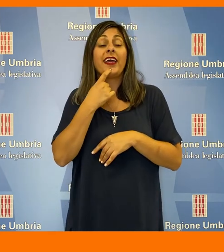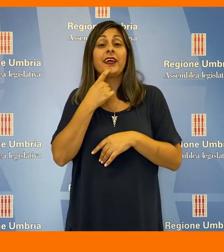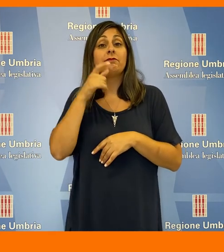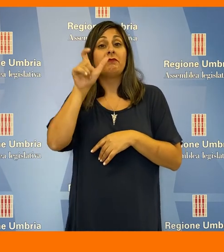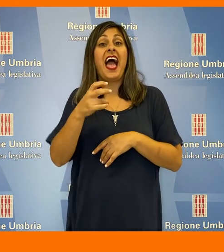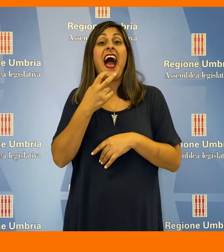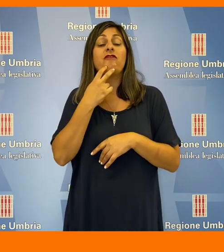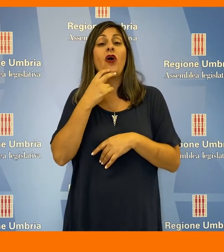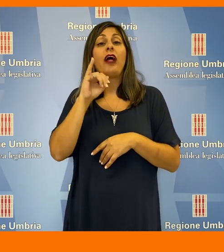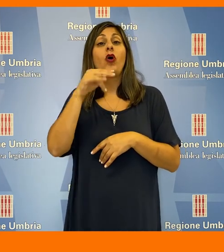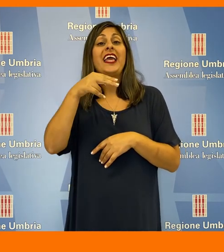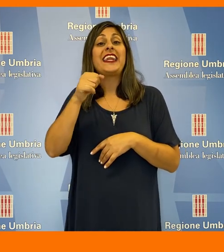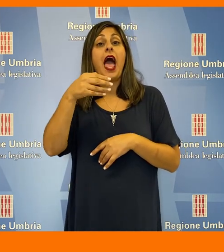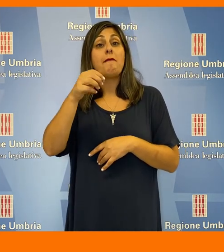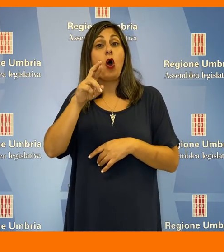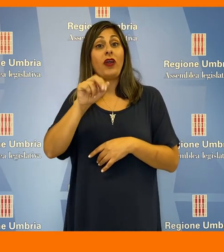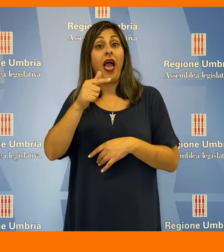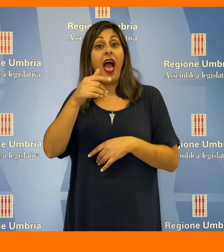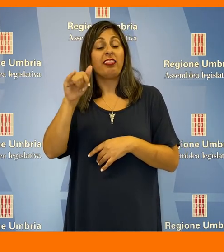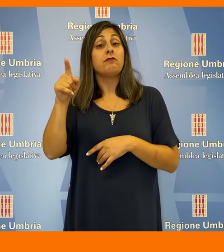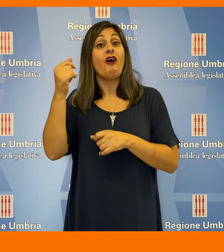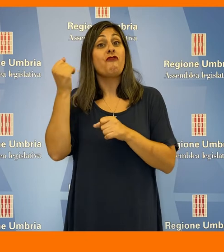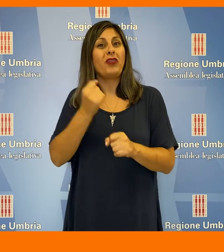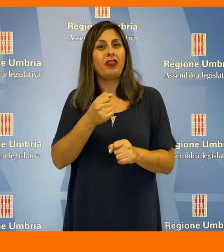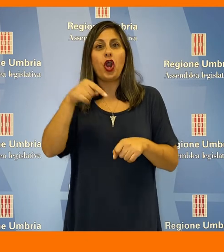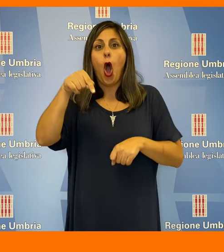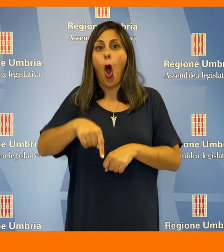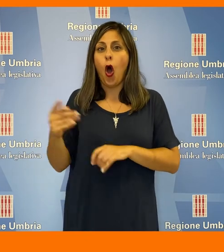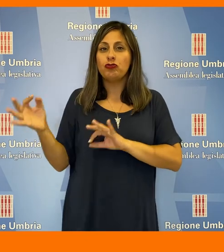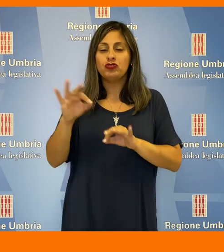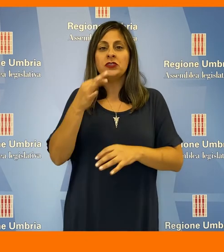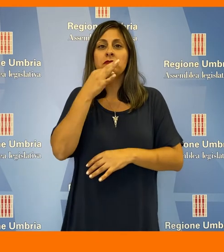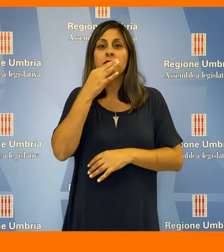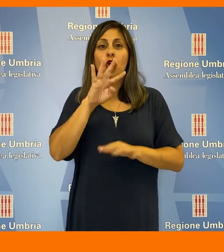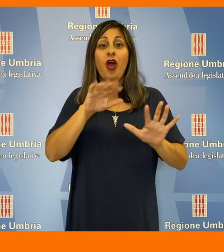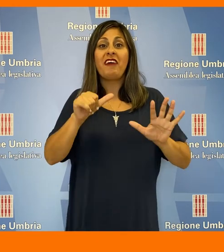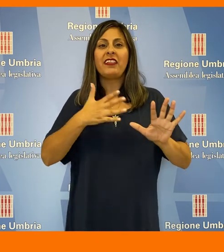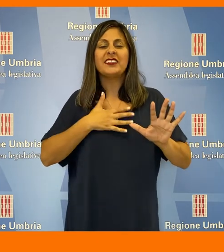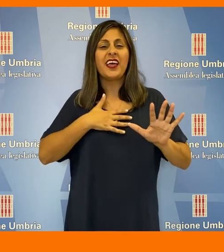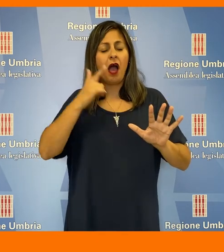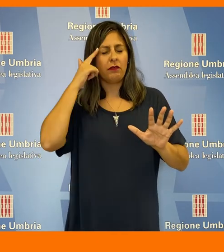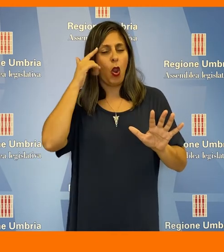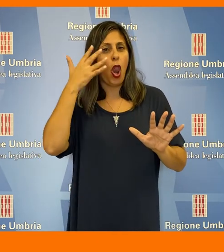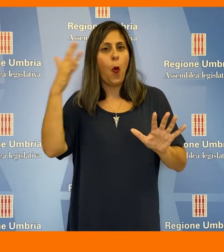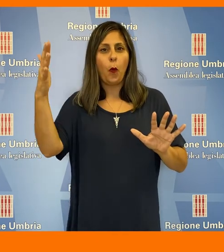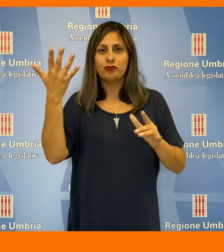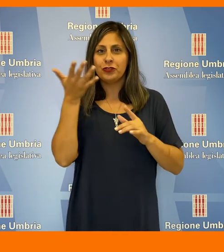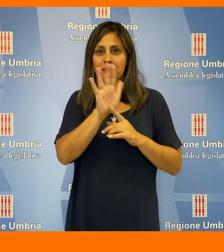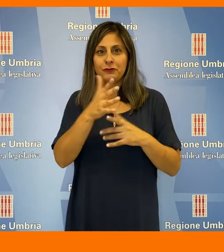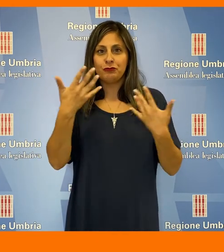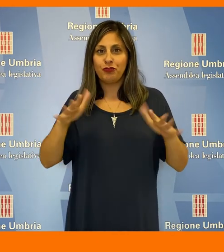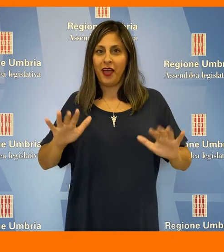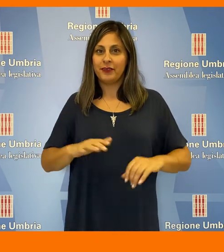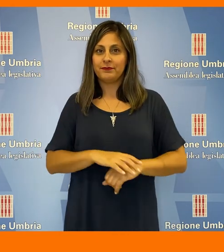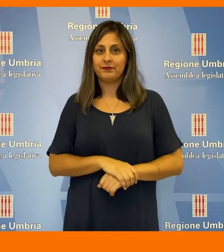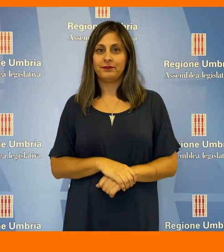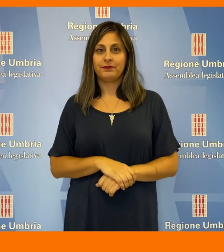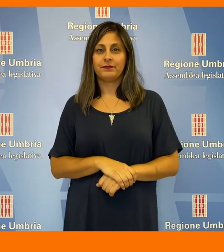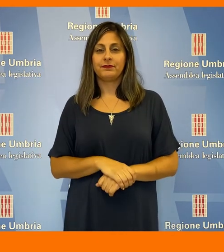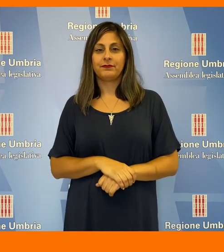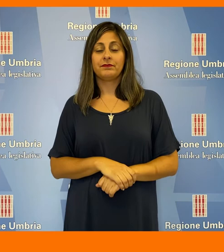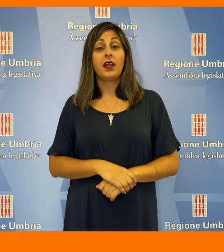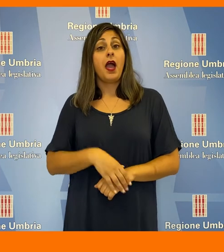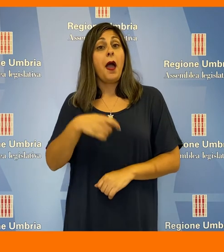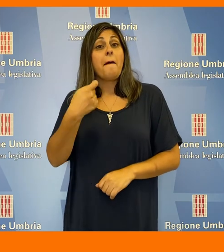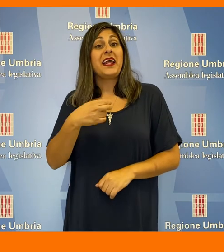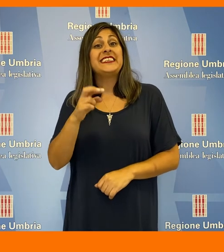dell'avvocato Innamorati, che ne è stato il fondatore, che avete sentito oggi a 96 anni la lucidità che ci ha dimostrato.